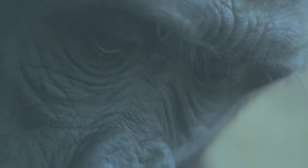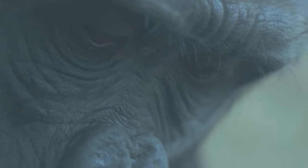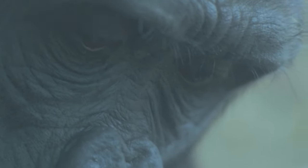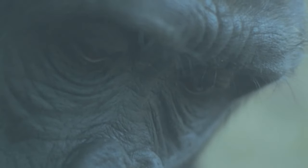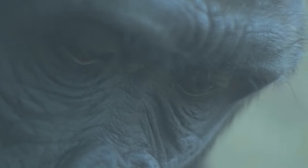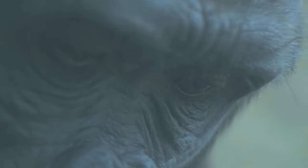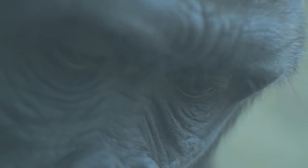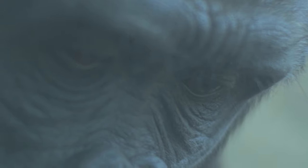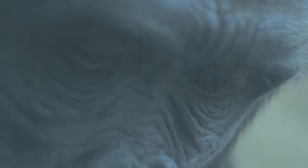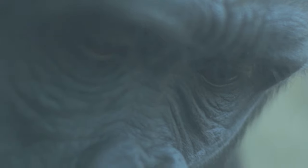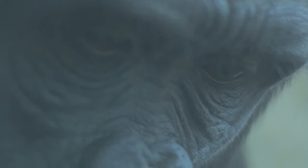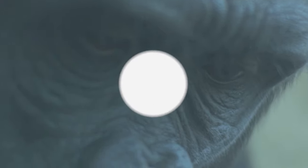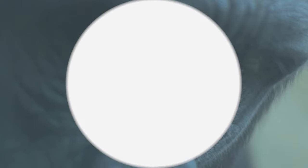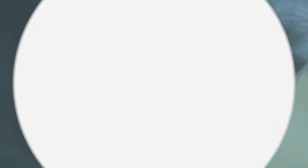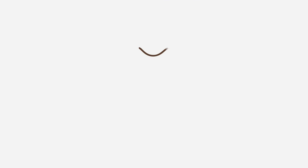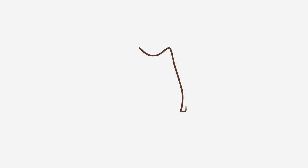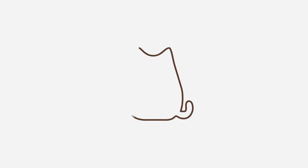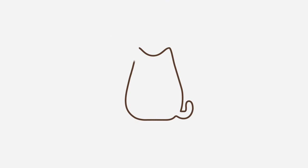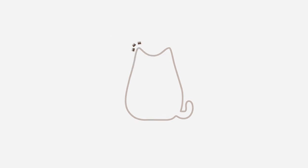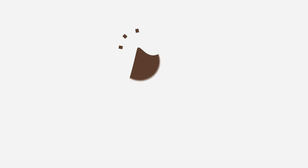affascinante storia. Da non perdere!